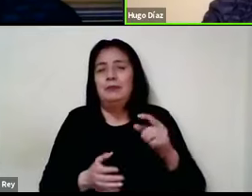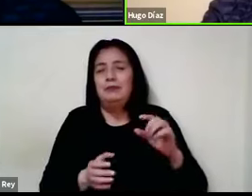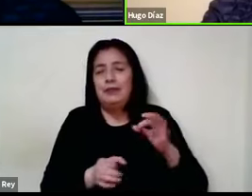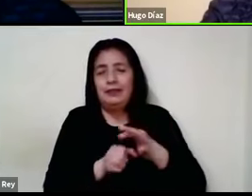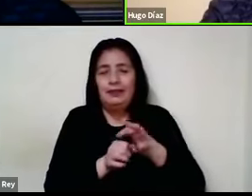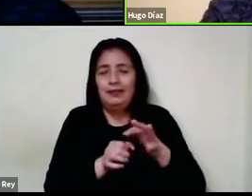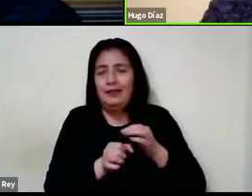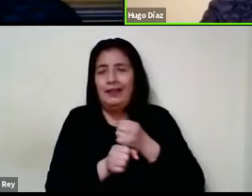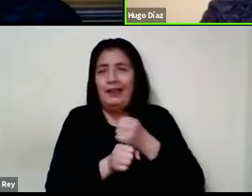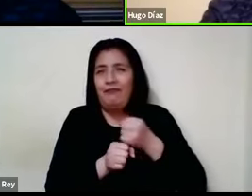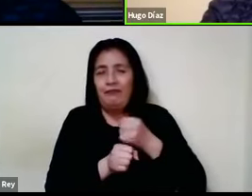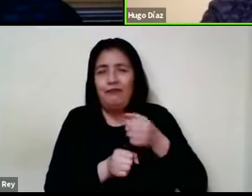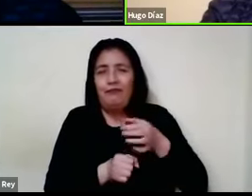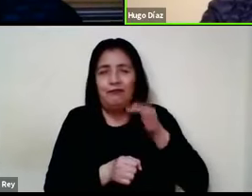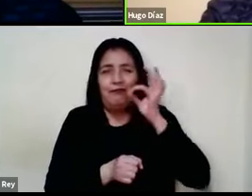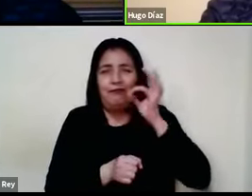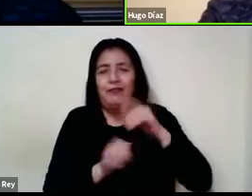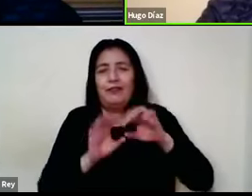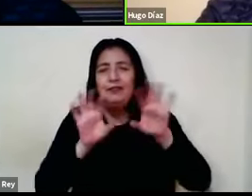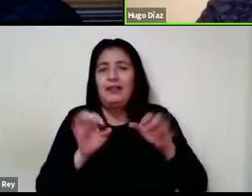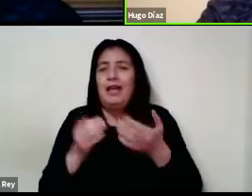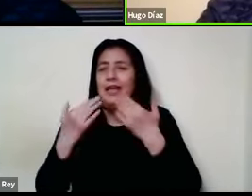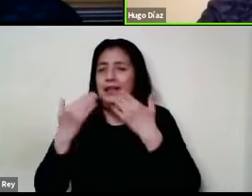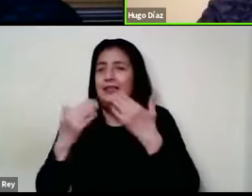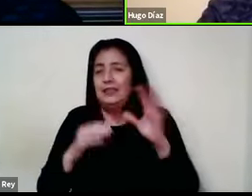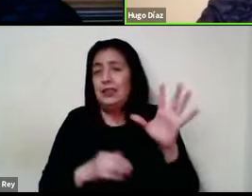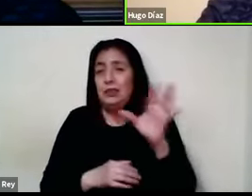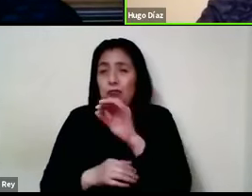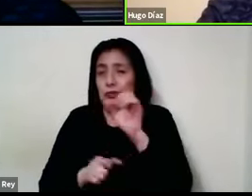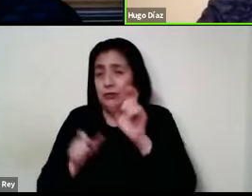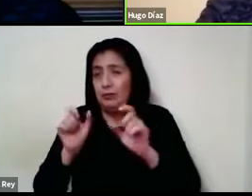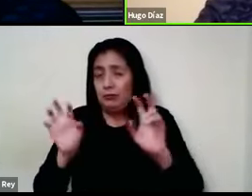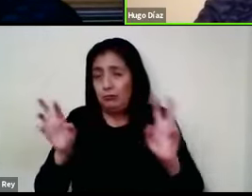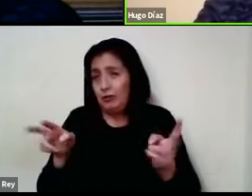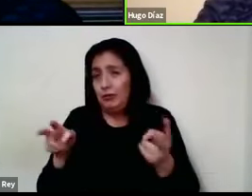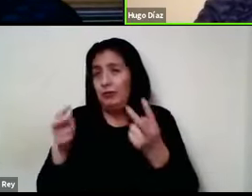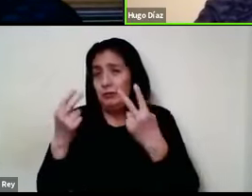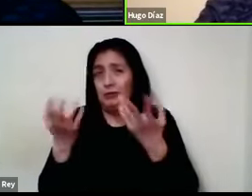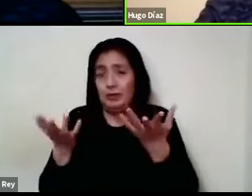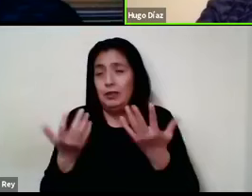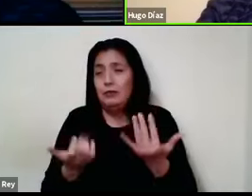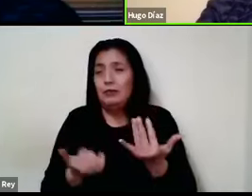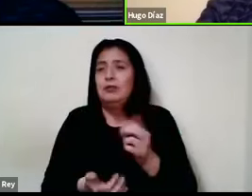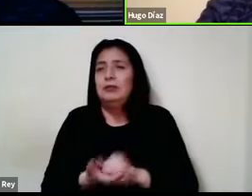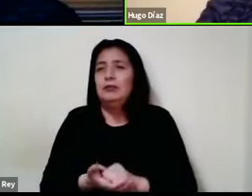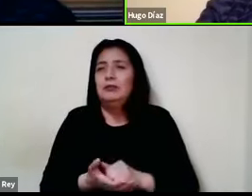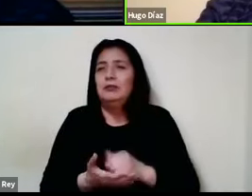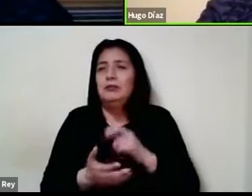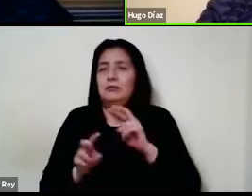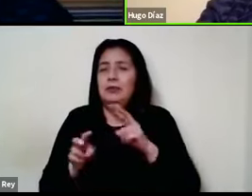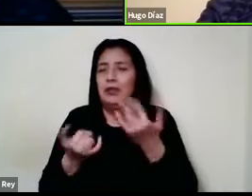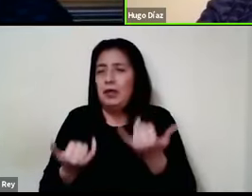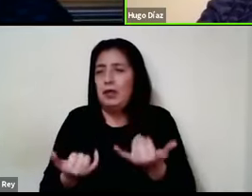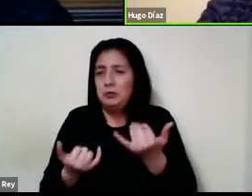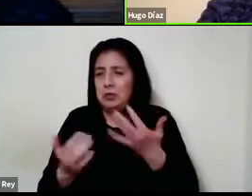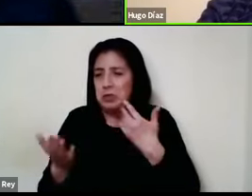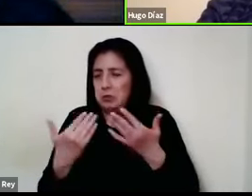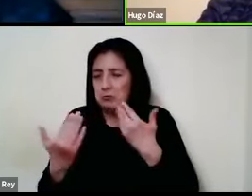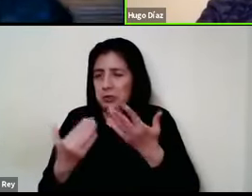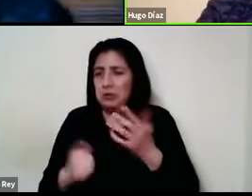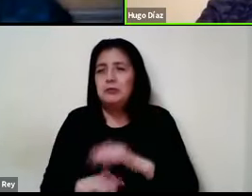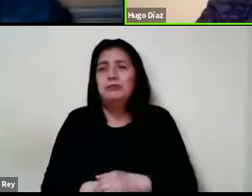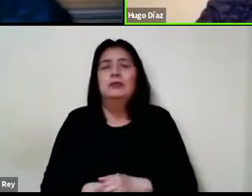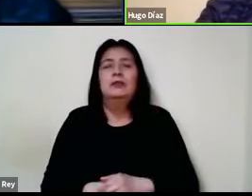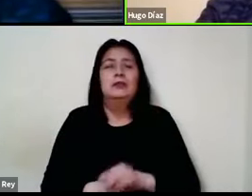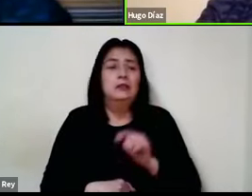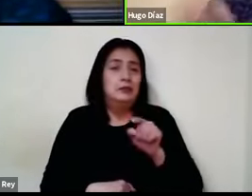virtual. También agradecer a todos aquellos que nos han acompañado, nos han seguido en esta conversación.